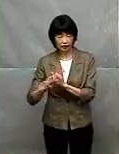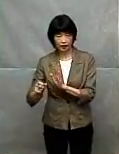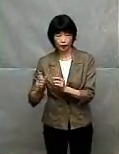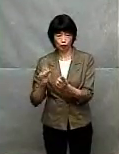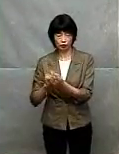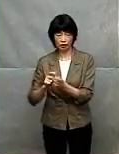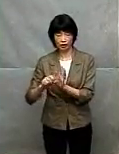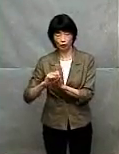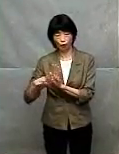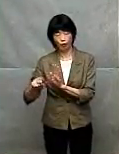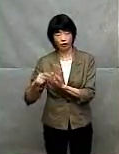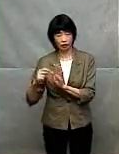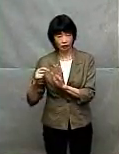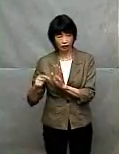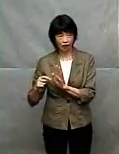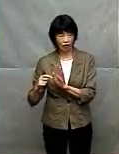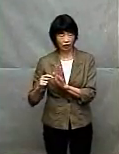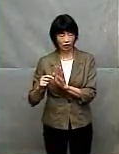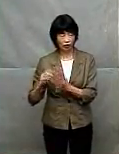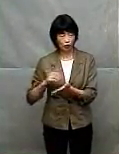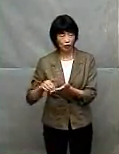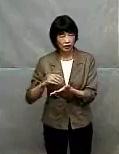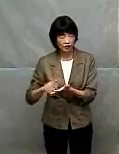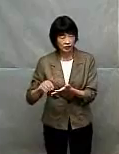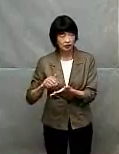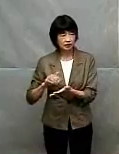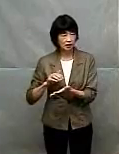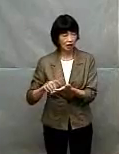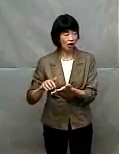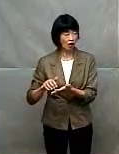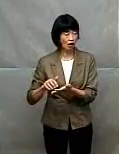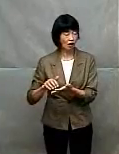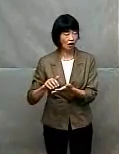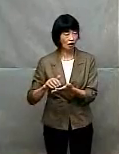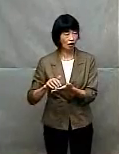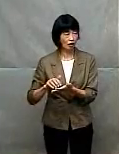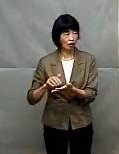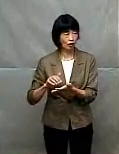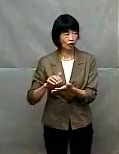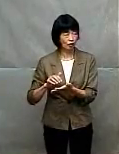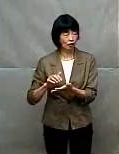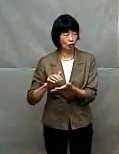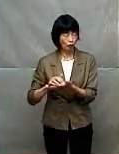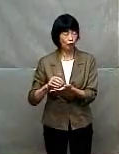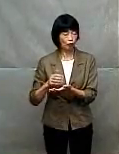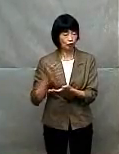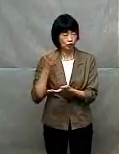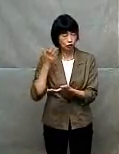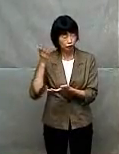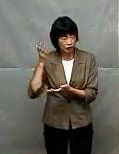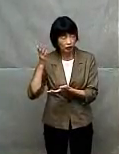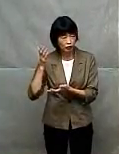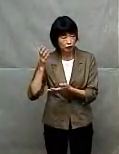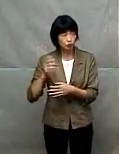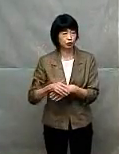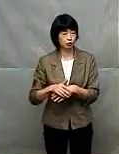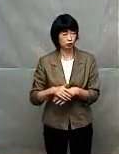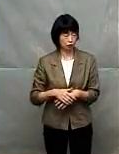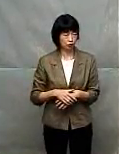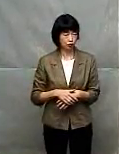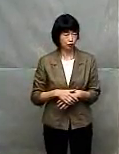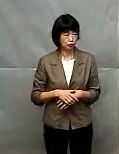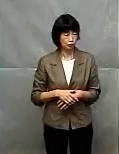費用対効果の算出のシミュレーションをしていくという形で進めていくことになろうかと思いますので、